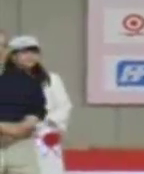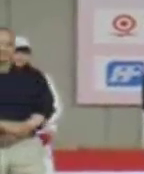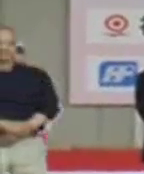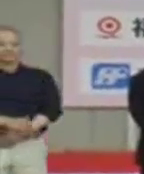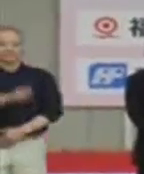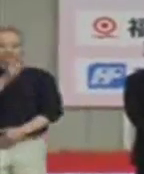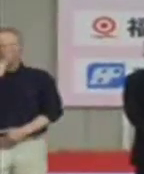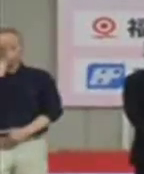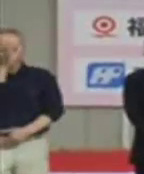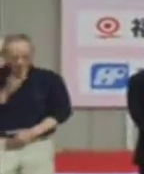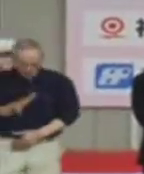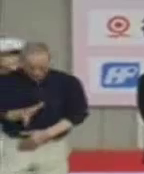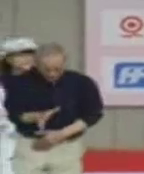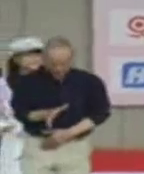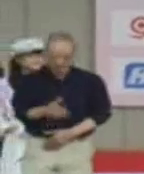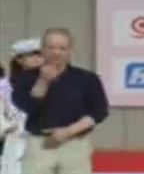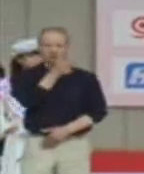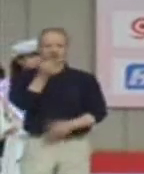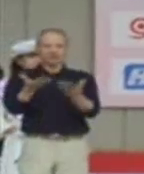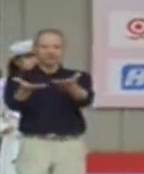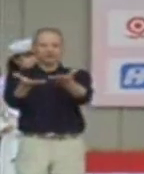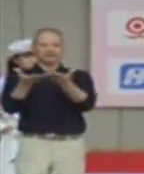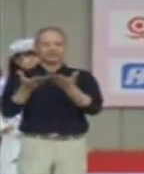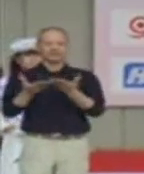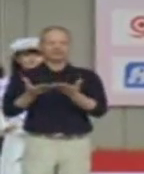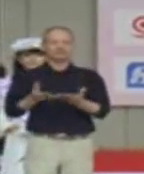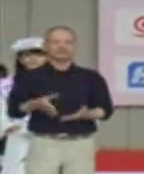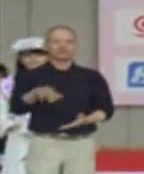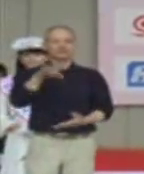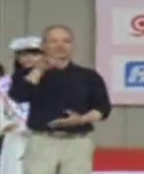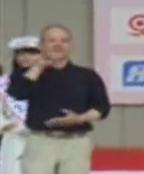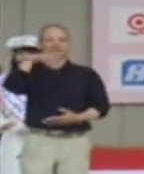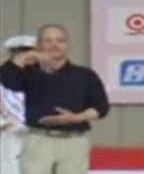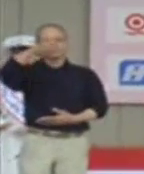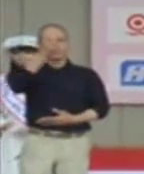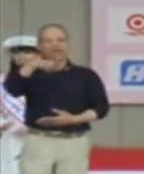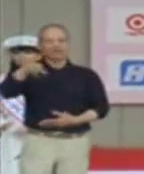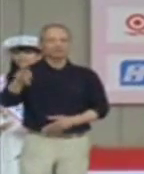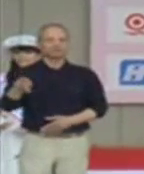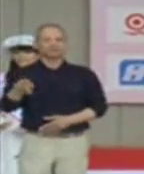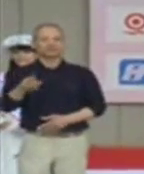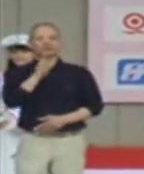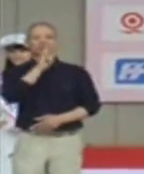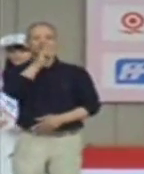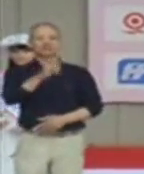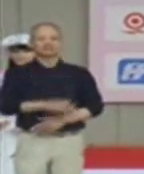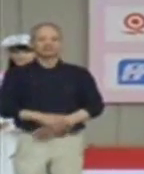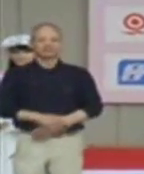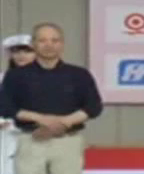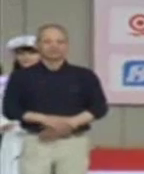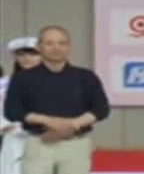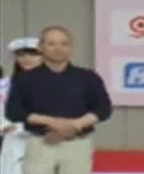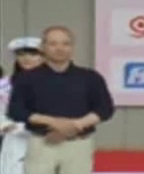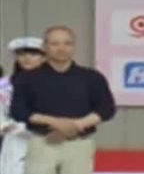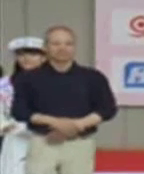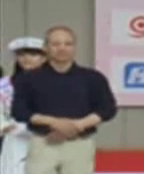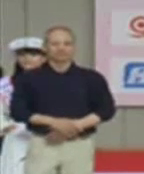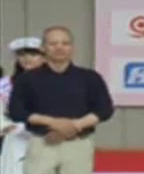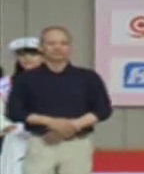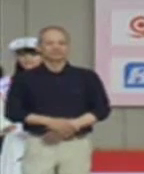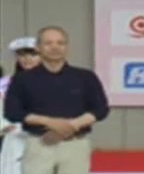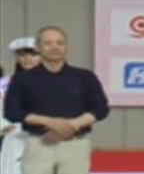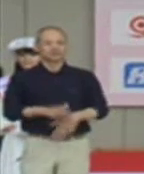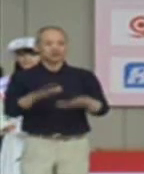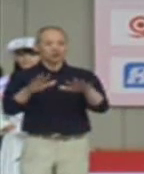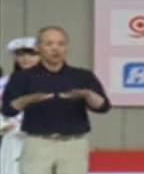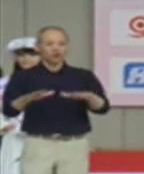よろしくお願いいたします。ただいま、ご紹介に預かりました知念美希人と申します。まあ、すごくこんな大勢の方の